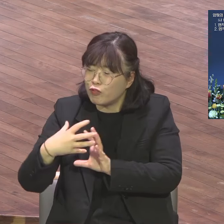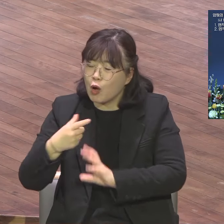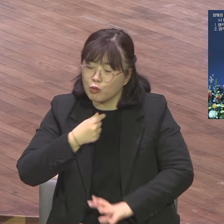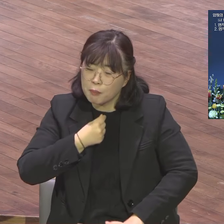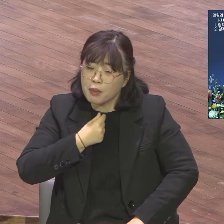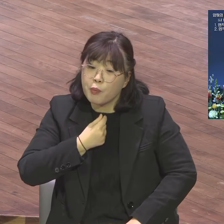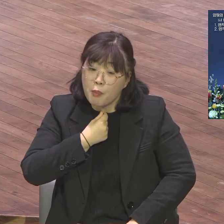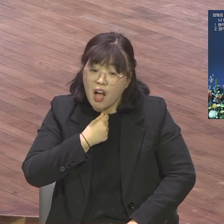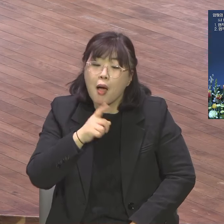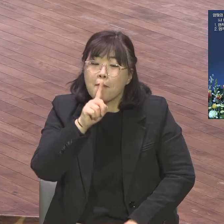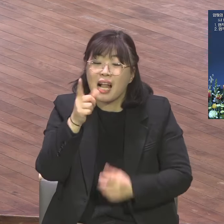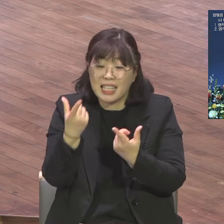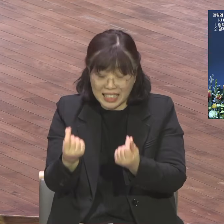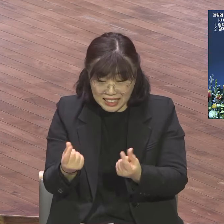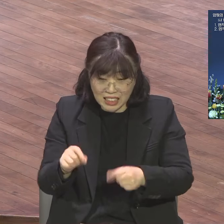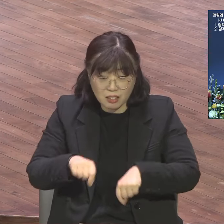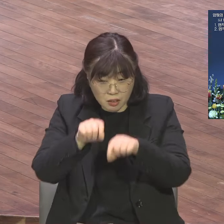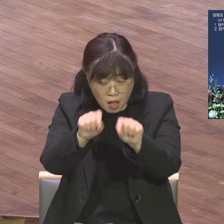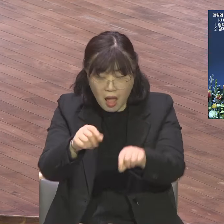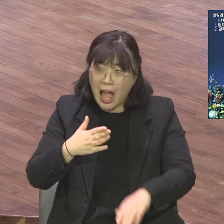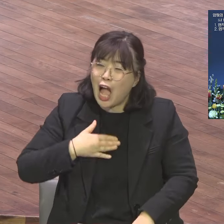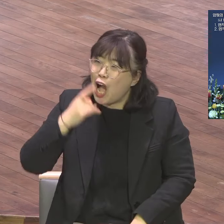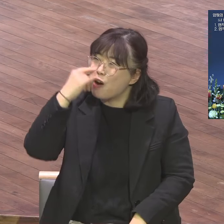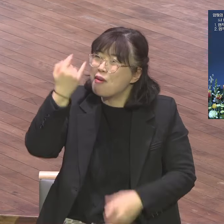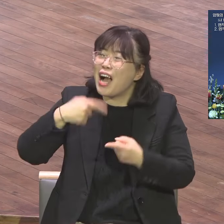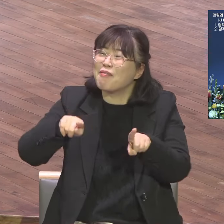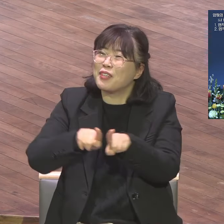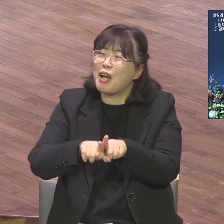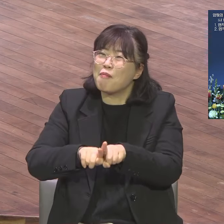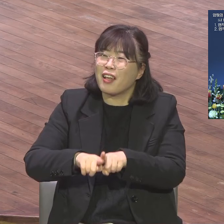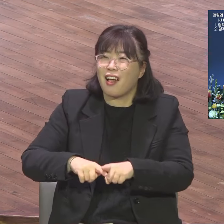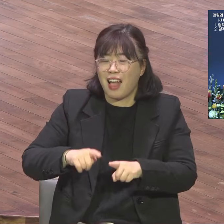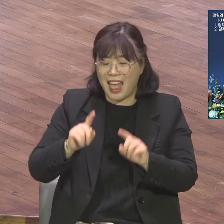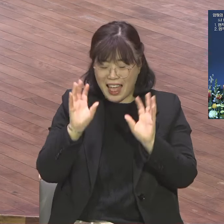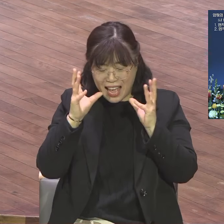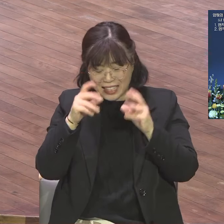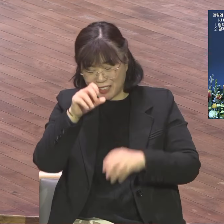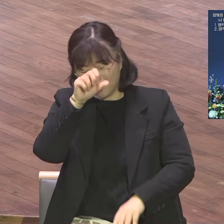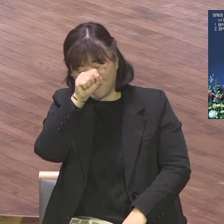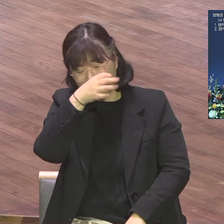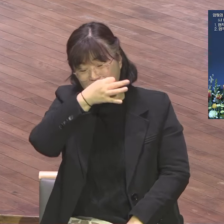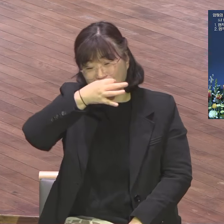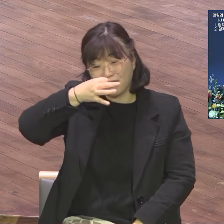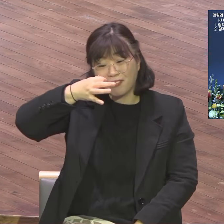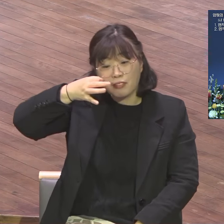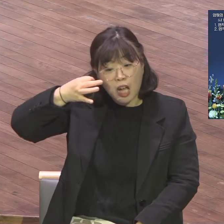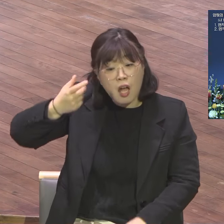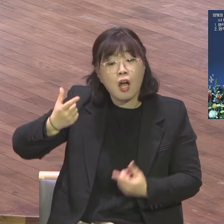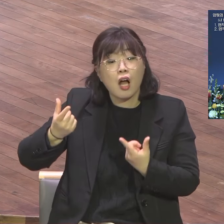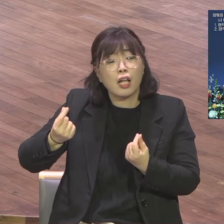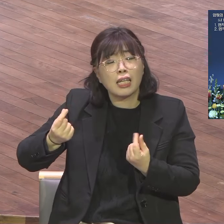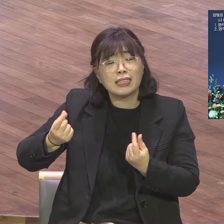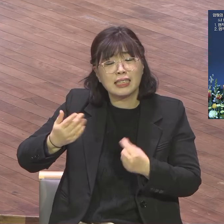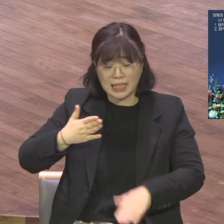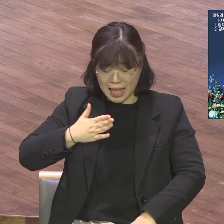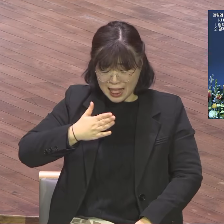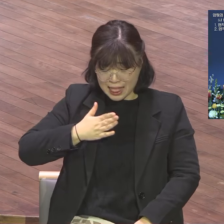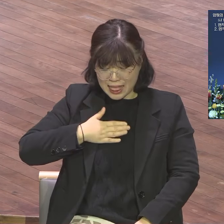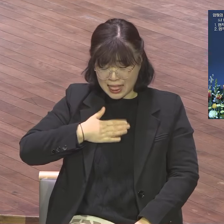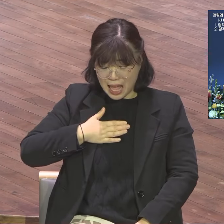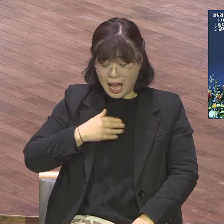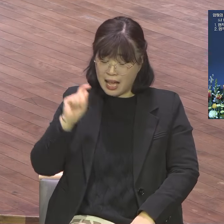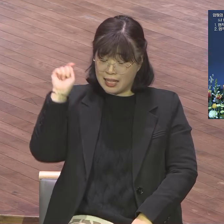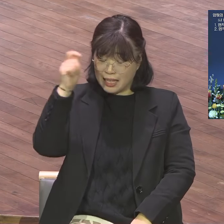행복하지요. 최고 행복 그 자체지요. 다윗은 이렇게 자신의 영혼이 젖된 아이와